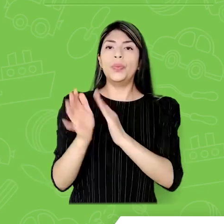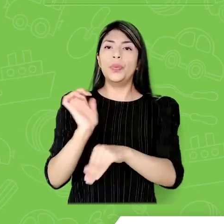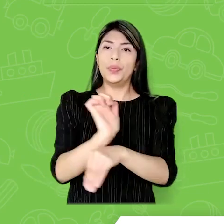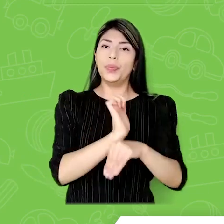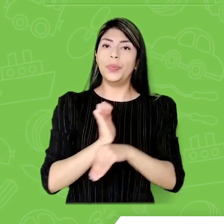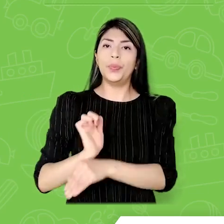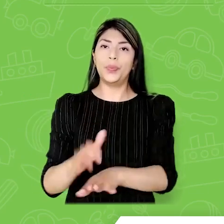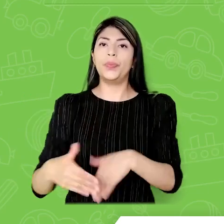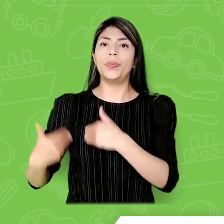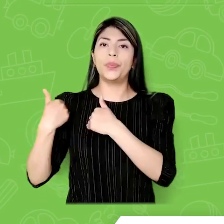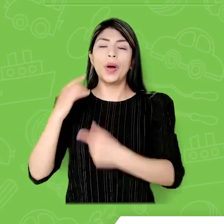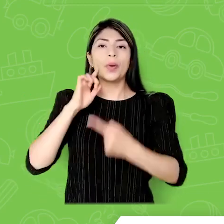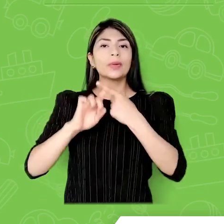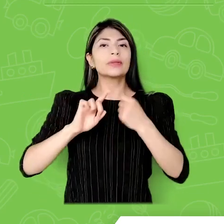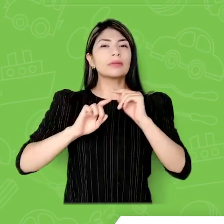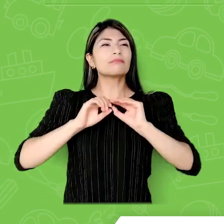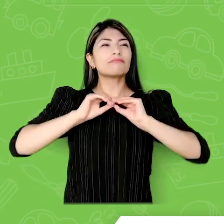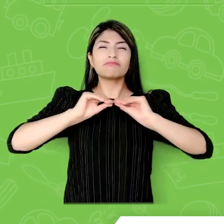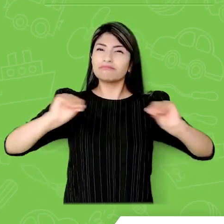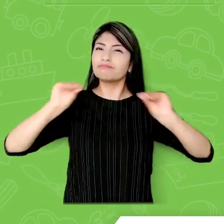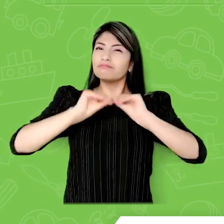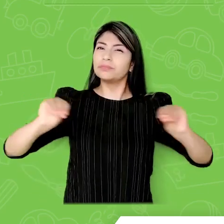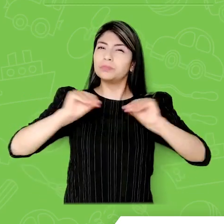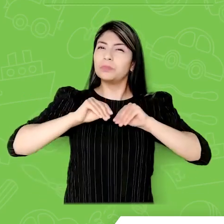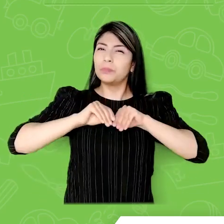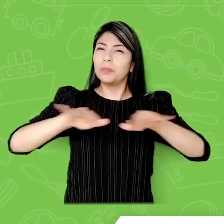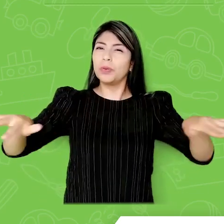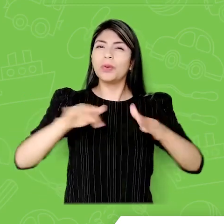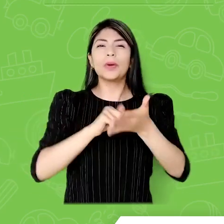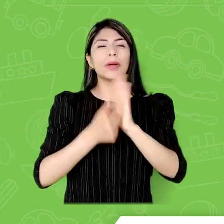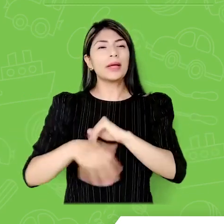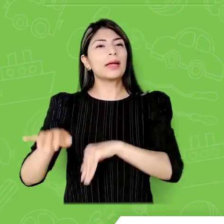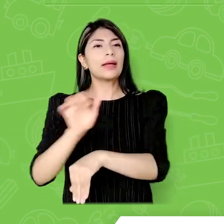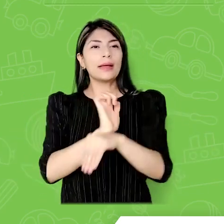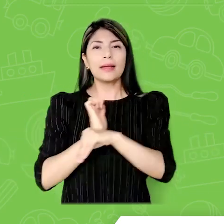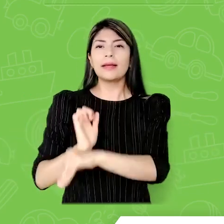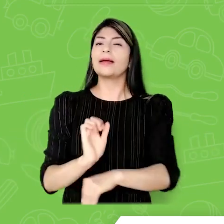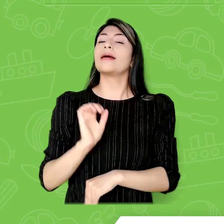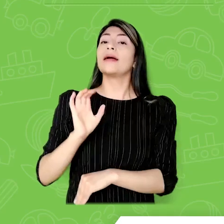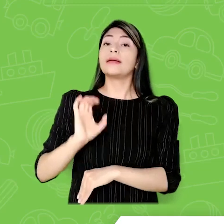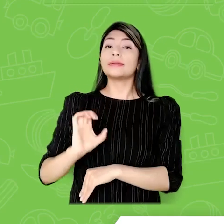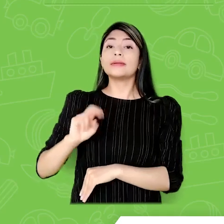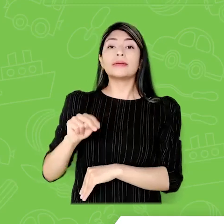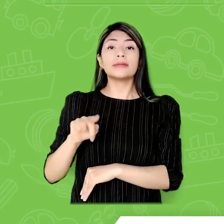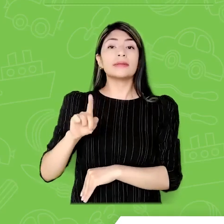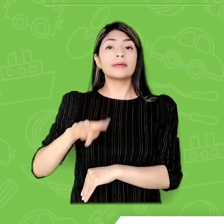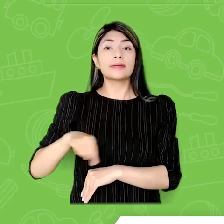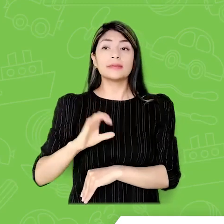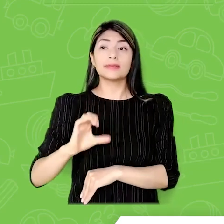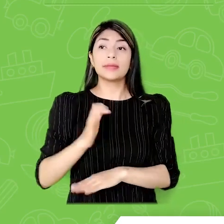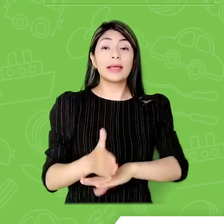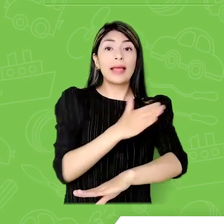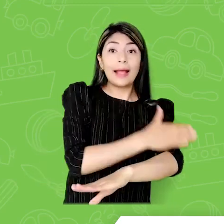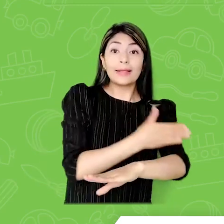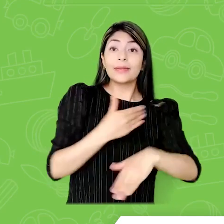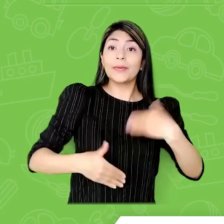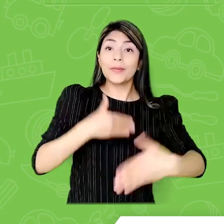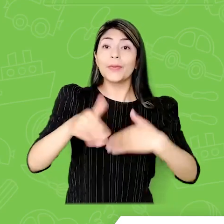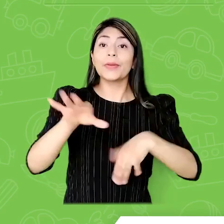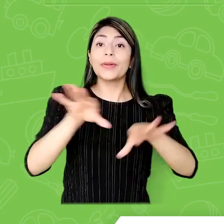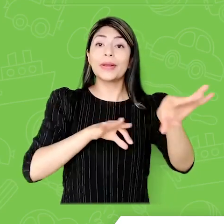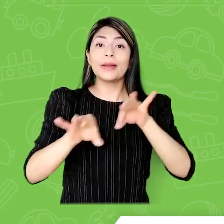antes del inicio de la etapa de inscripciones de este proceso de selección, cualquier modificación que requiera realizar a la